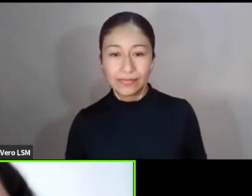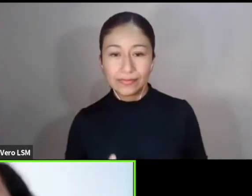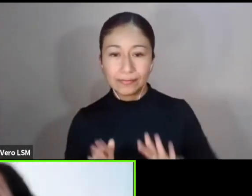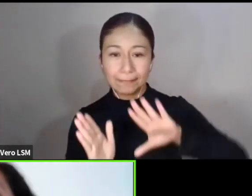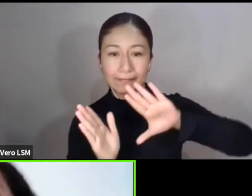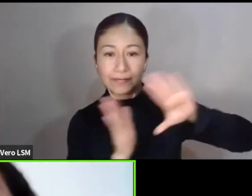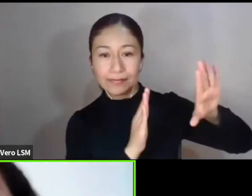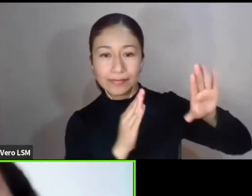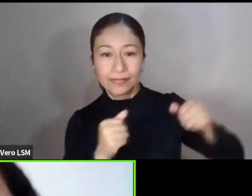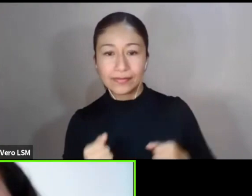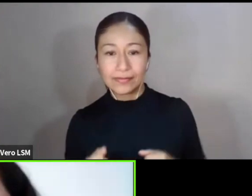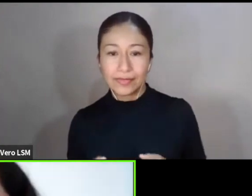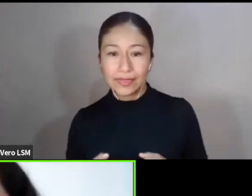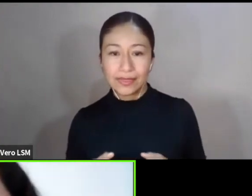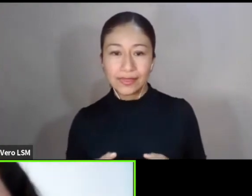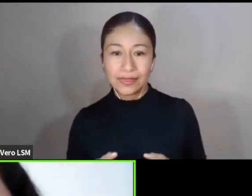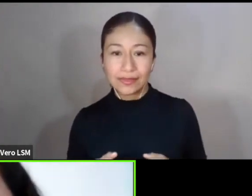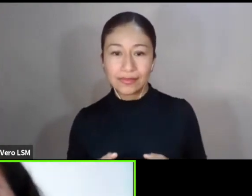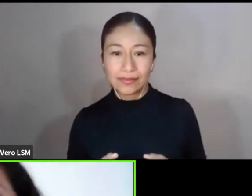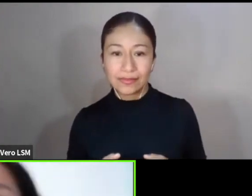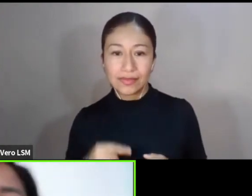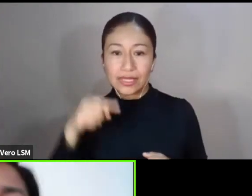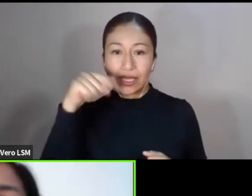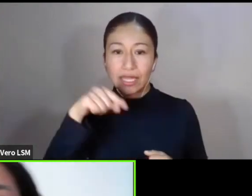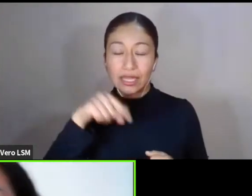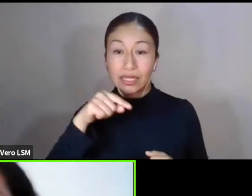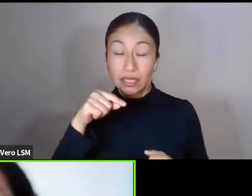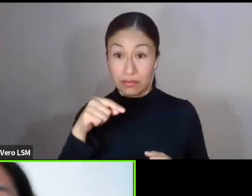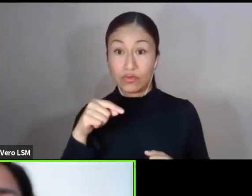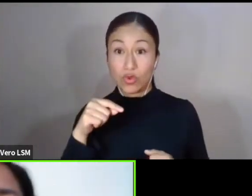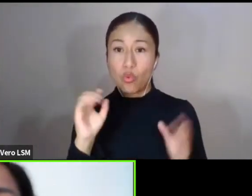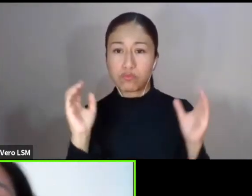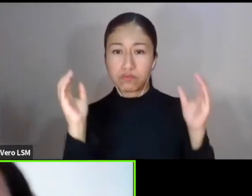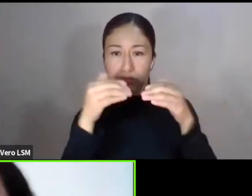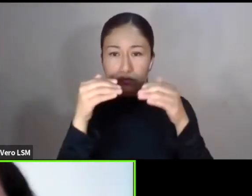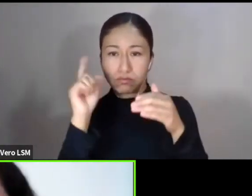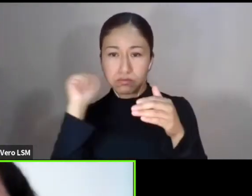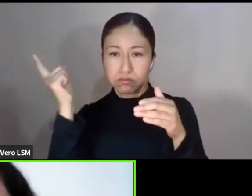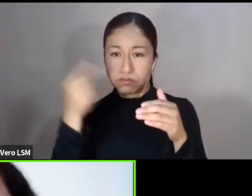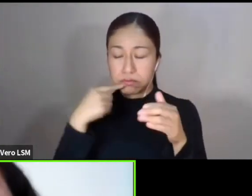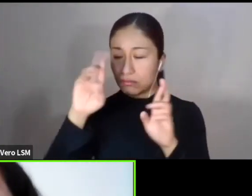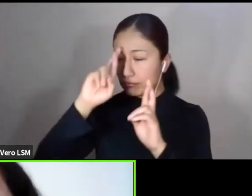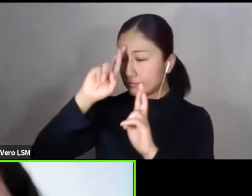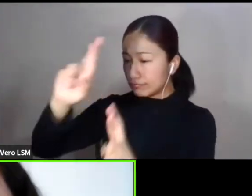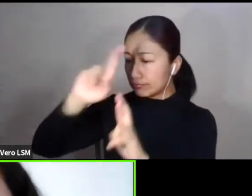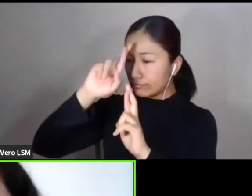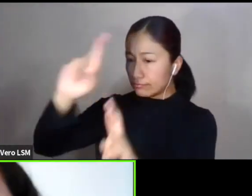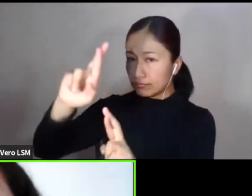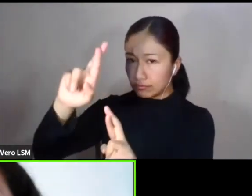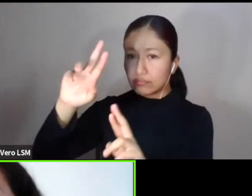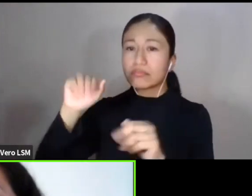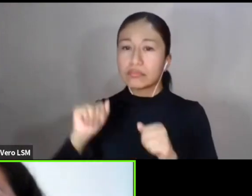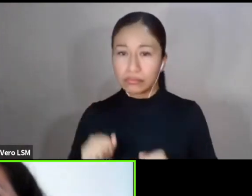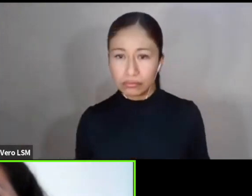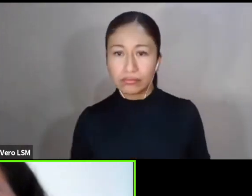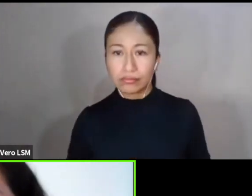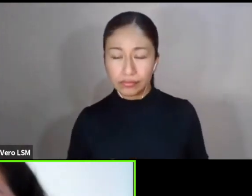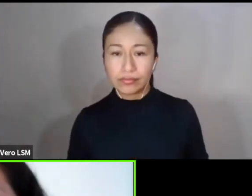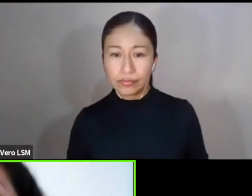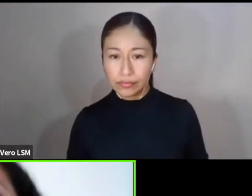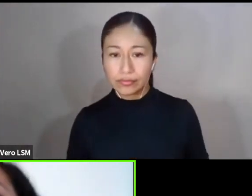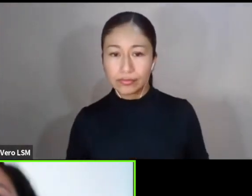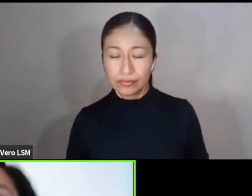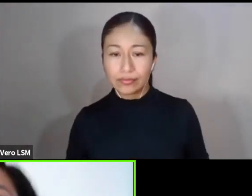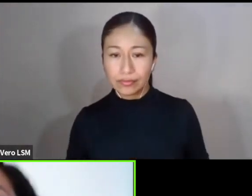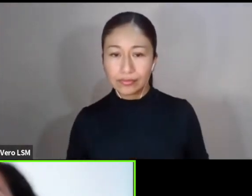Salud, con el mayor respeto hacia la comunidad sorda, pues estaremos atendiendo algunas de sus sugerencias, observaciones en la medida de lo